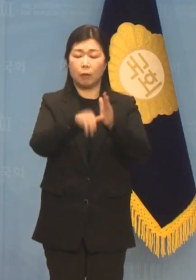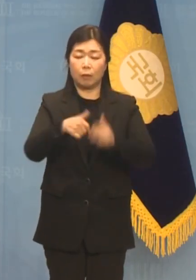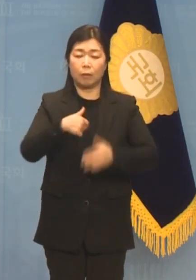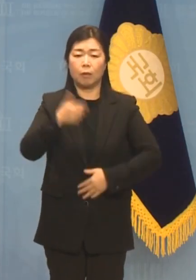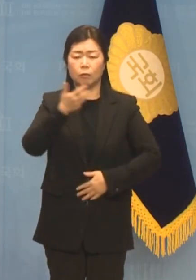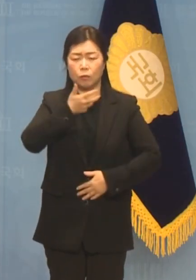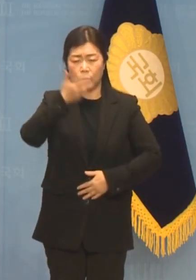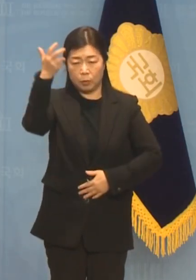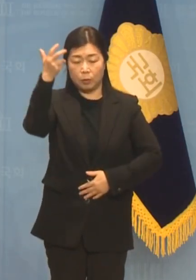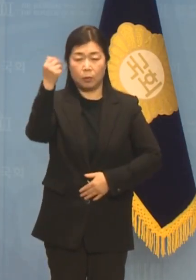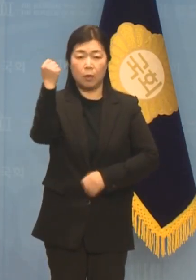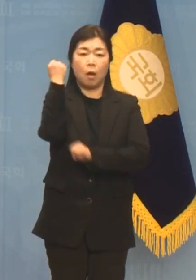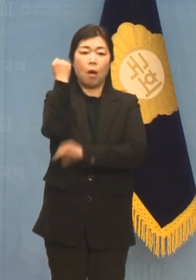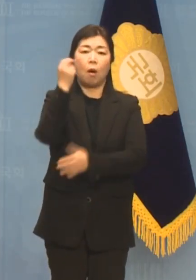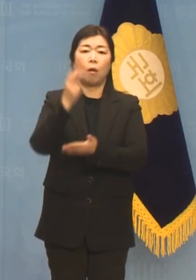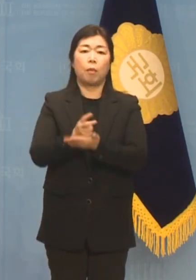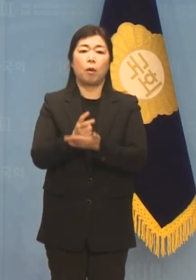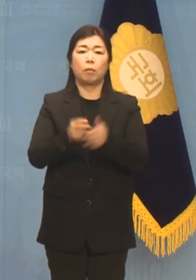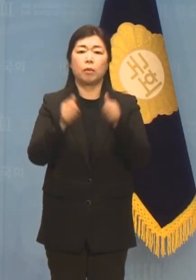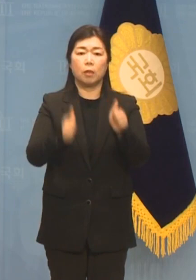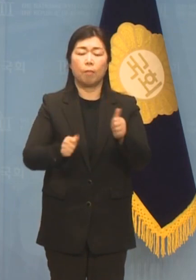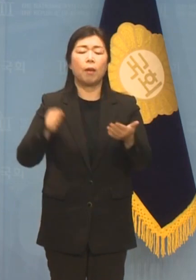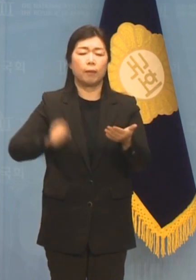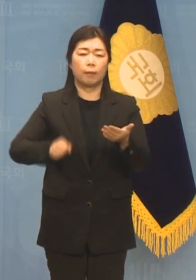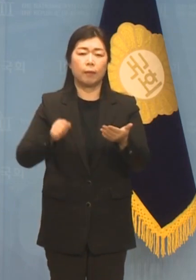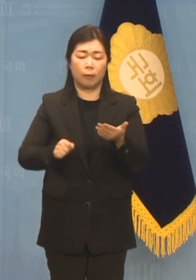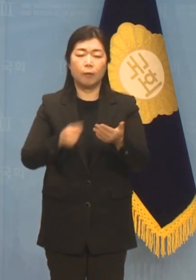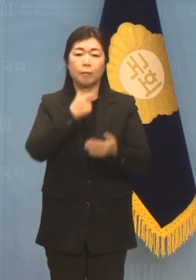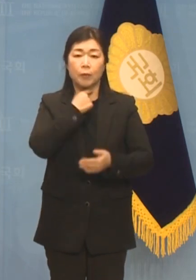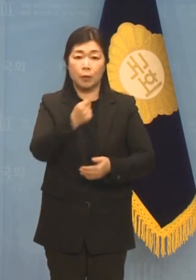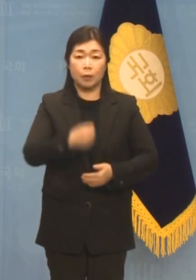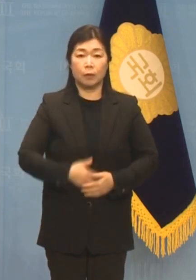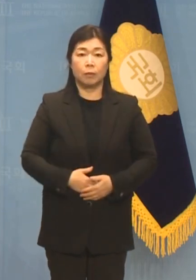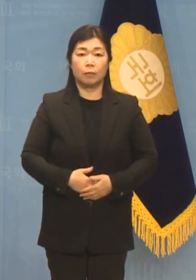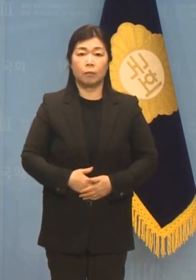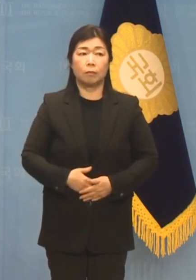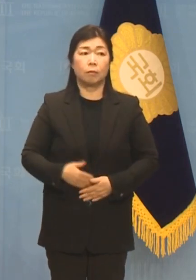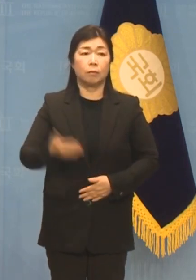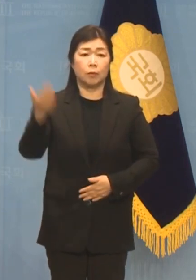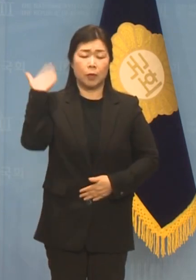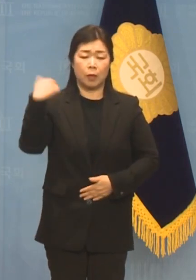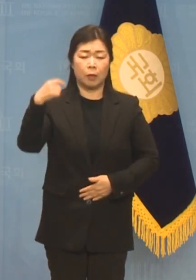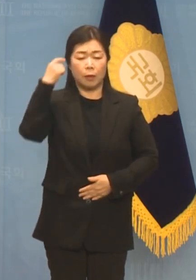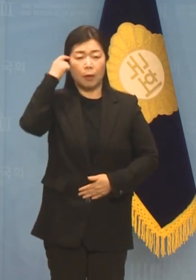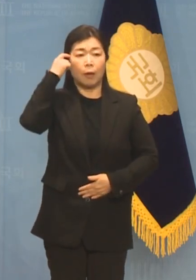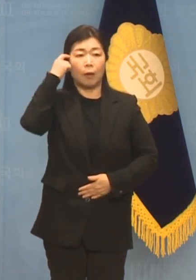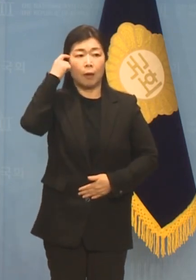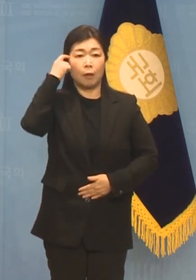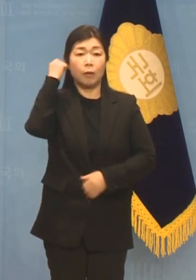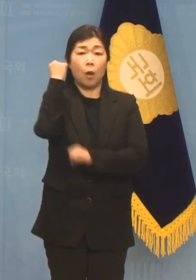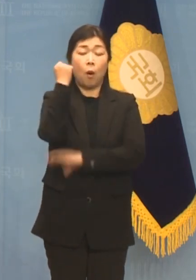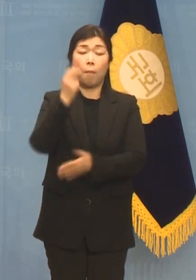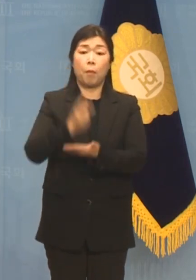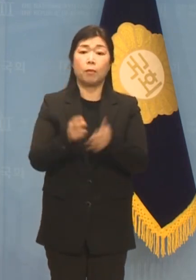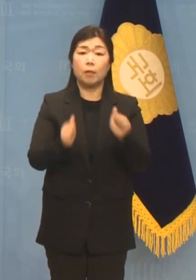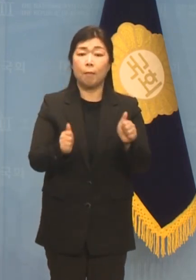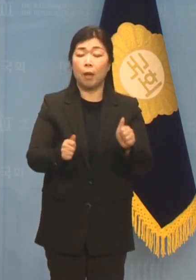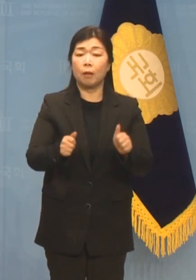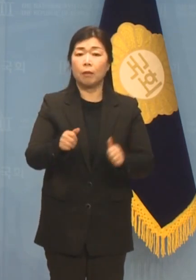꿈은 헌법재판관이 되는 것이었습니다. 그때 제가 생각한 헌법재판관은